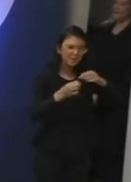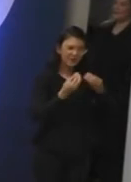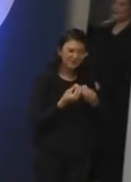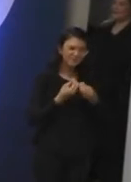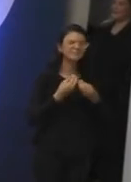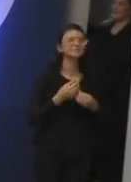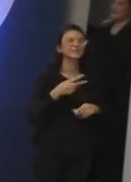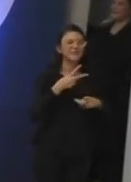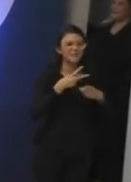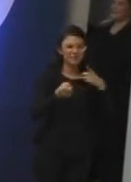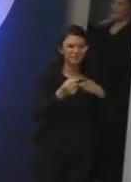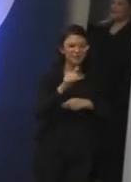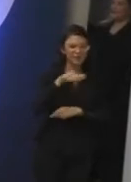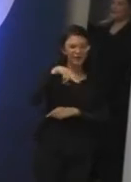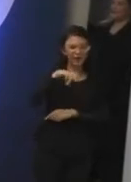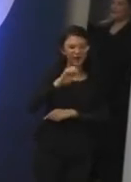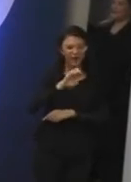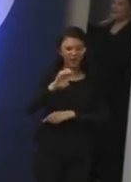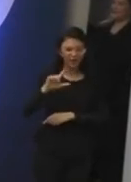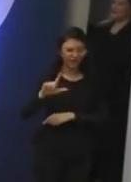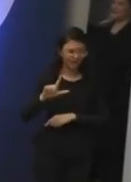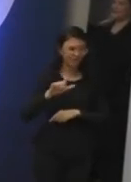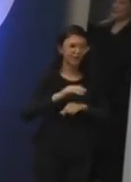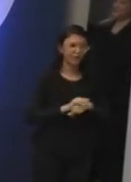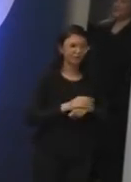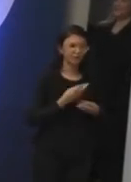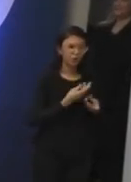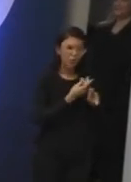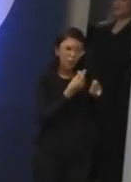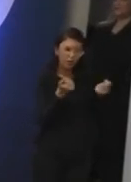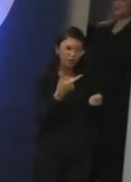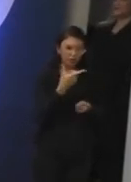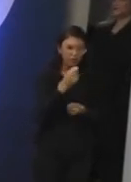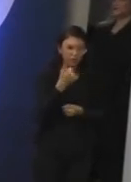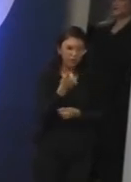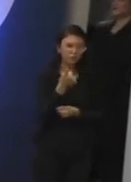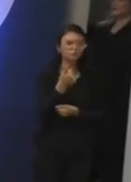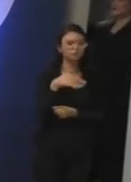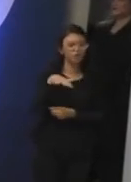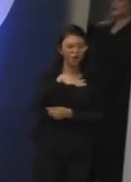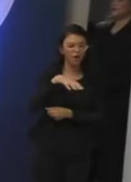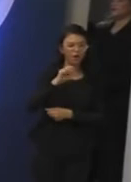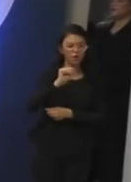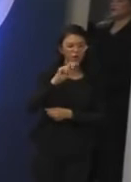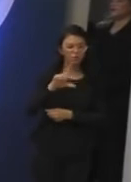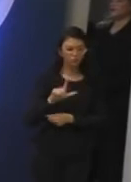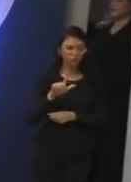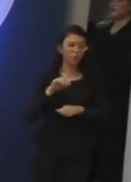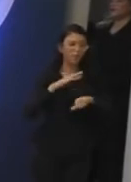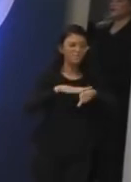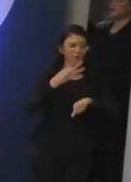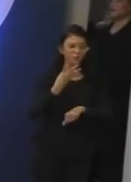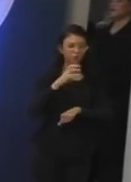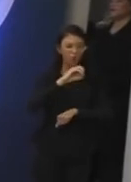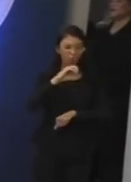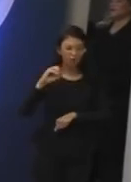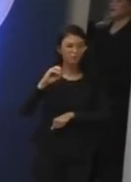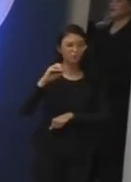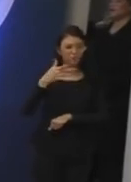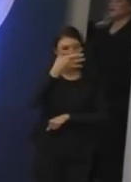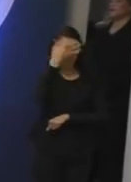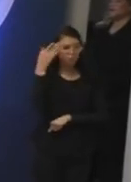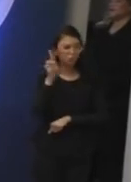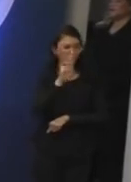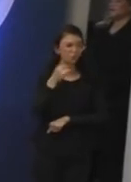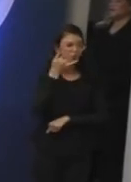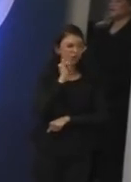ANEEL de qualidade 2021 na categoria Região Sul, acima de 400 mil unidades consumidoras, é